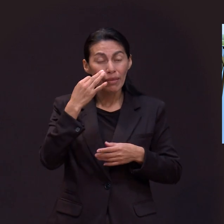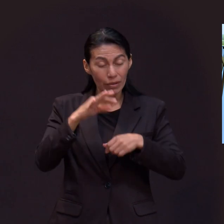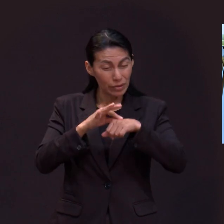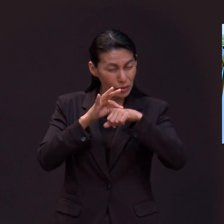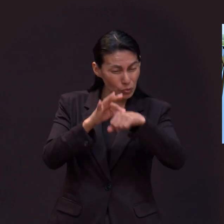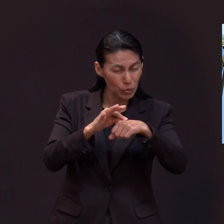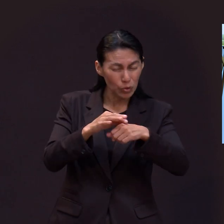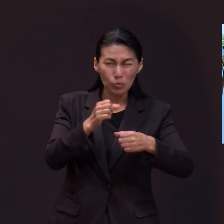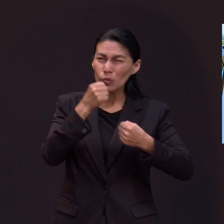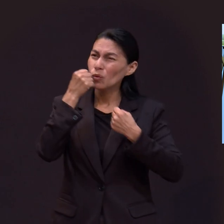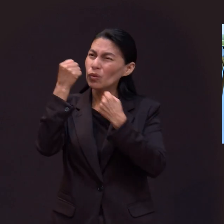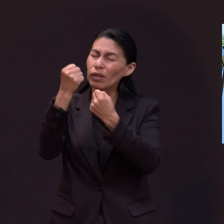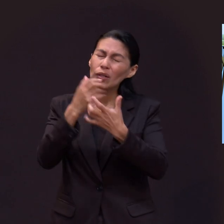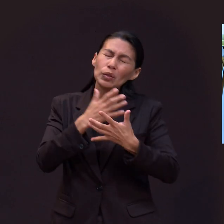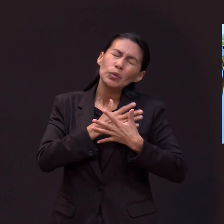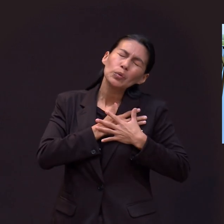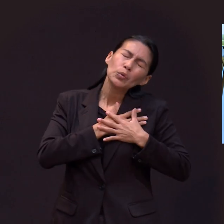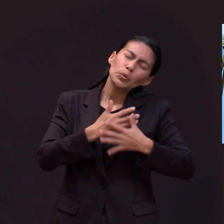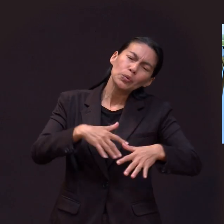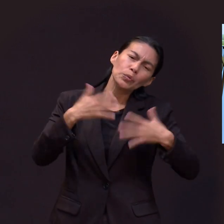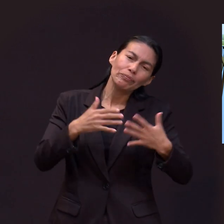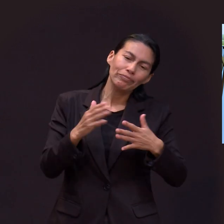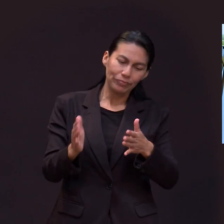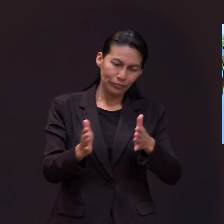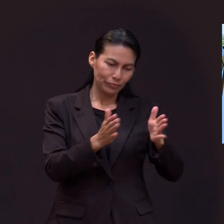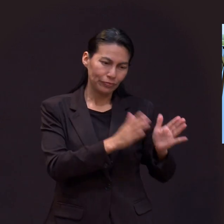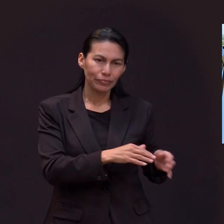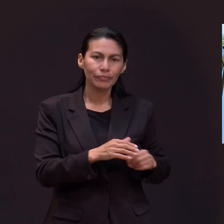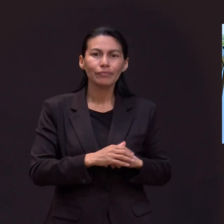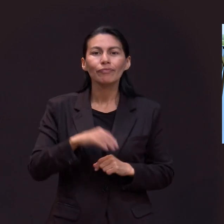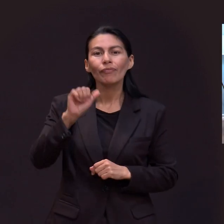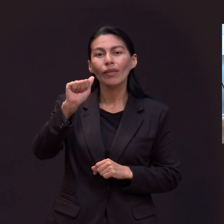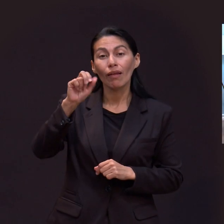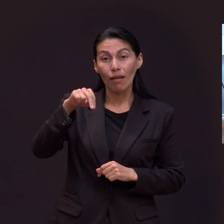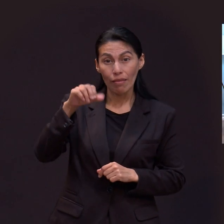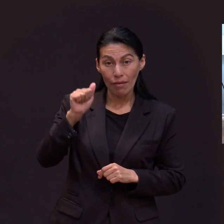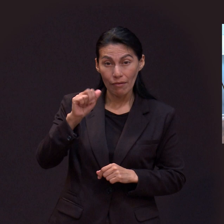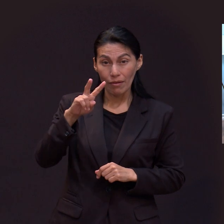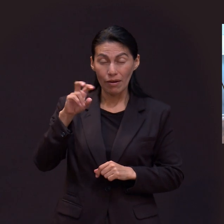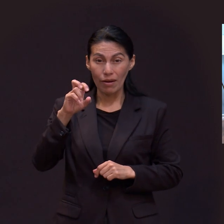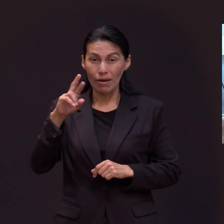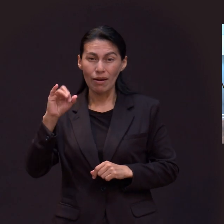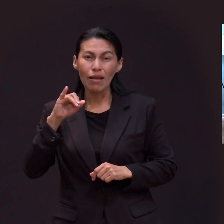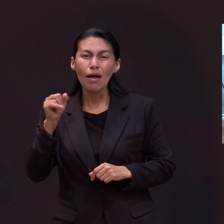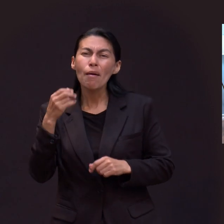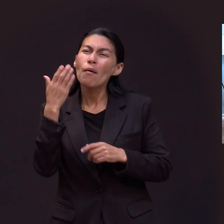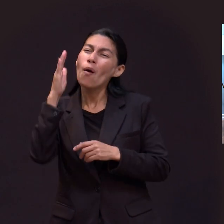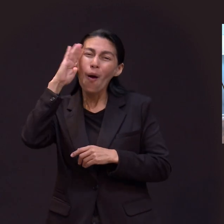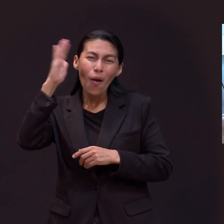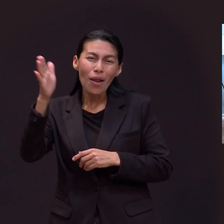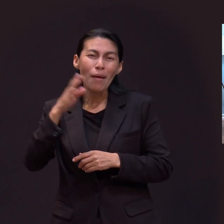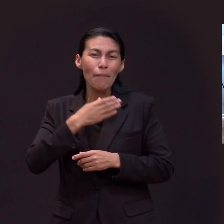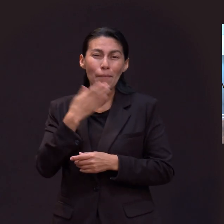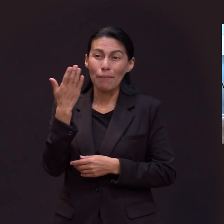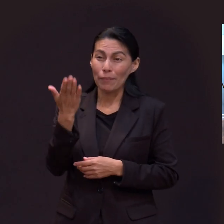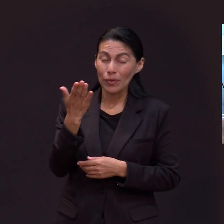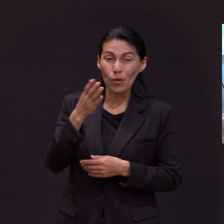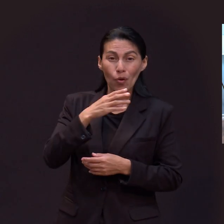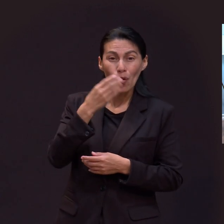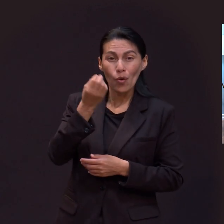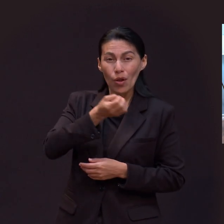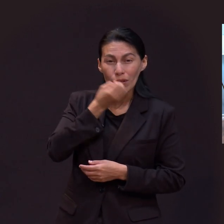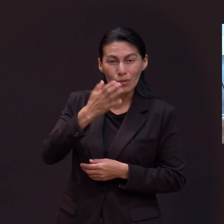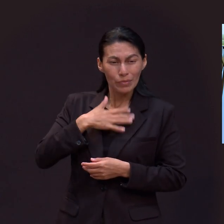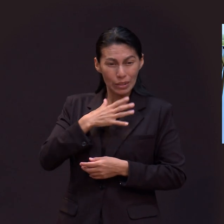su poder y de su amor anave here and o la figuración por mis hijos